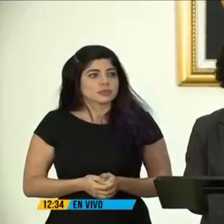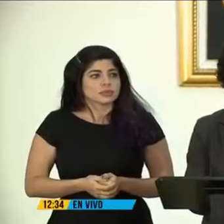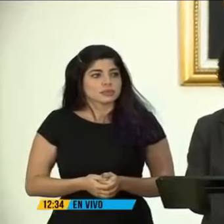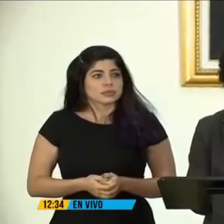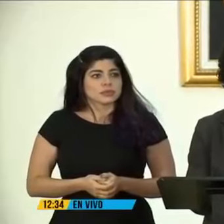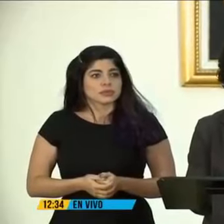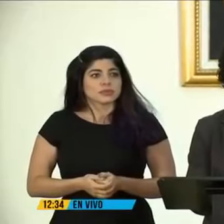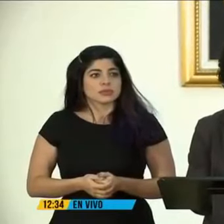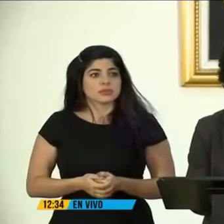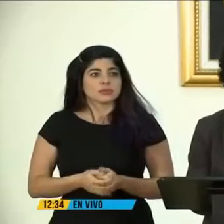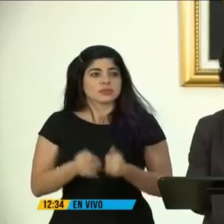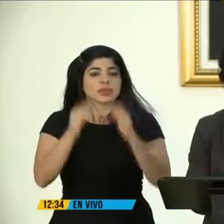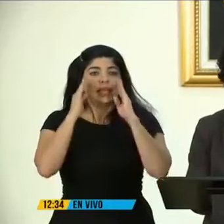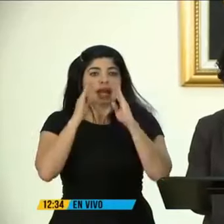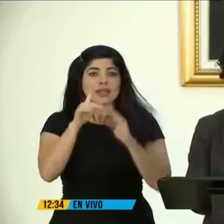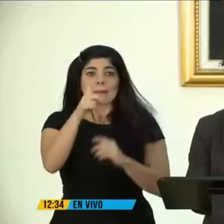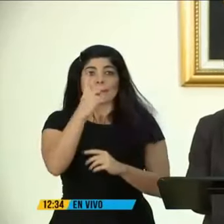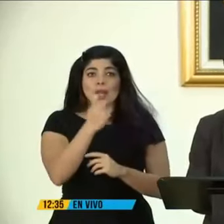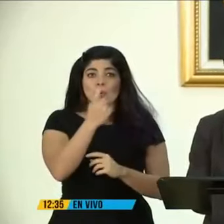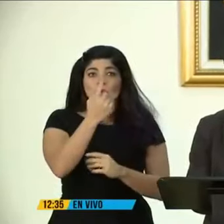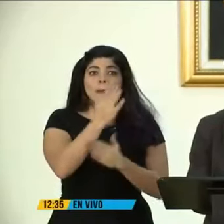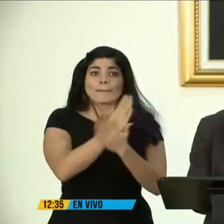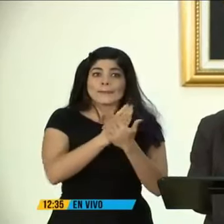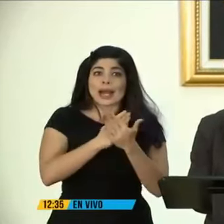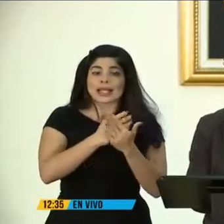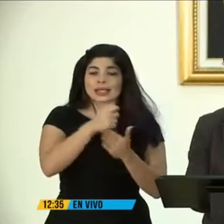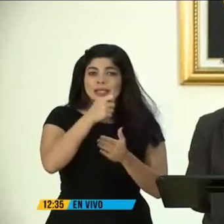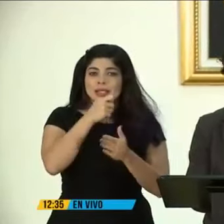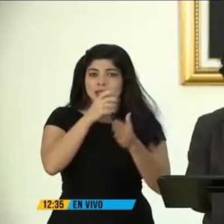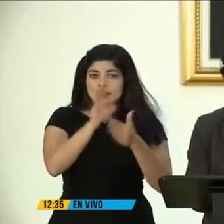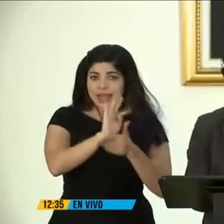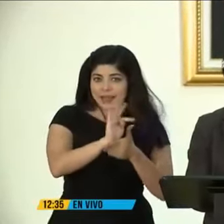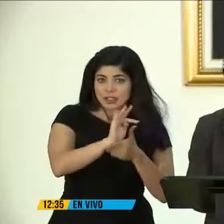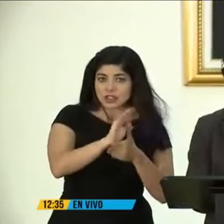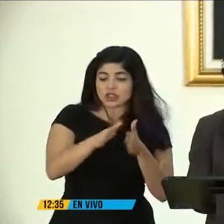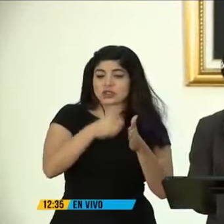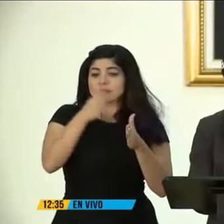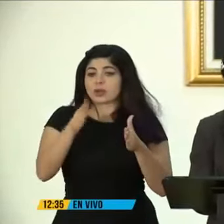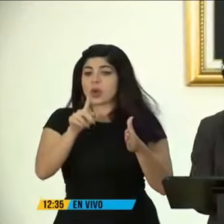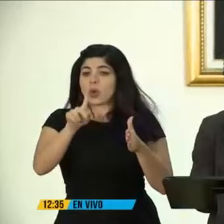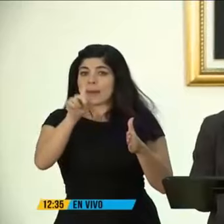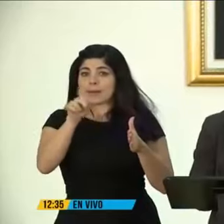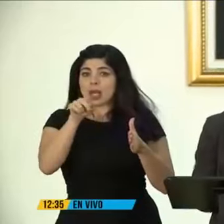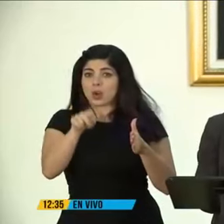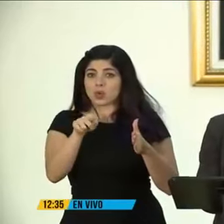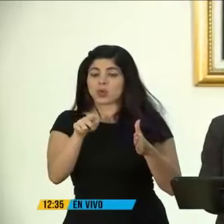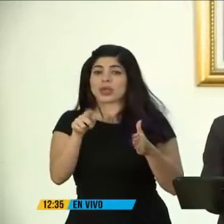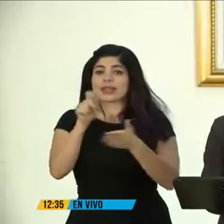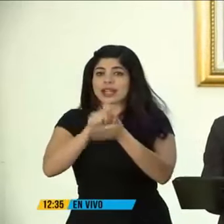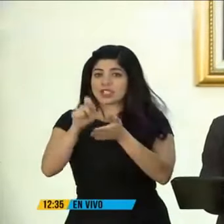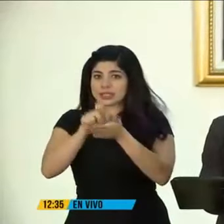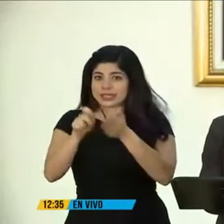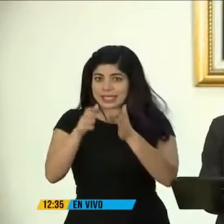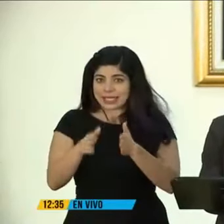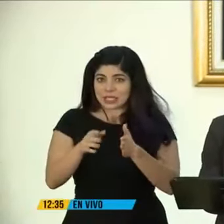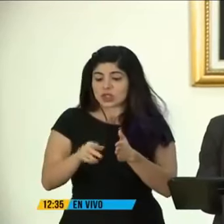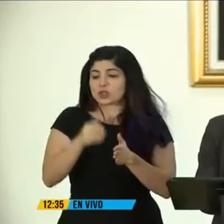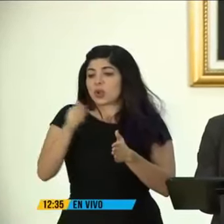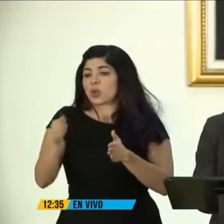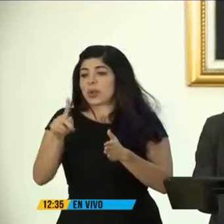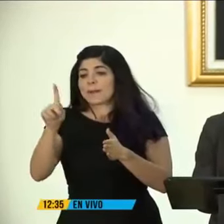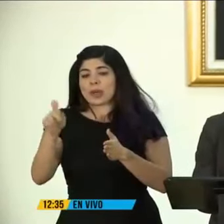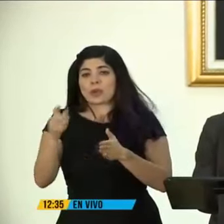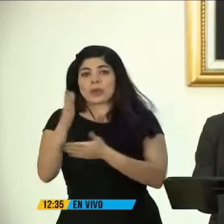a dar declaraciones. Estuvo presente el ministro de la Presidencia, Rodolfo Pisa, y ahora quien contestará las preguntas de la prensa será la ministra